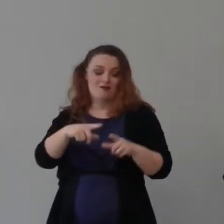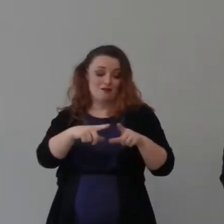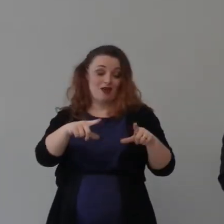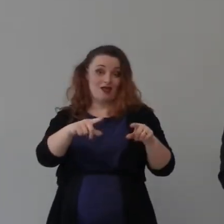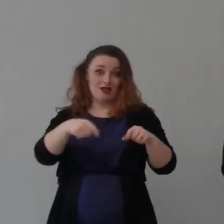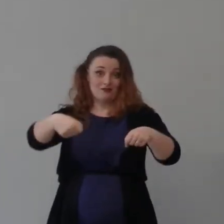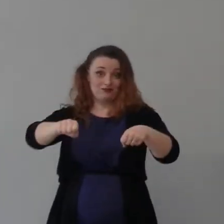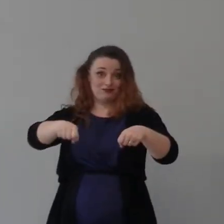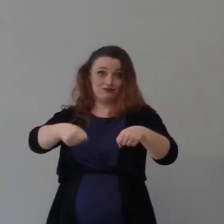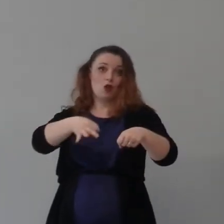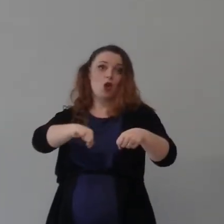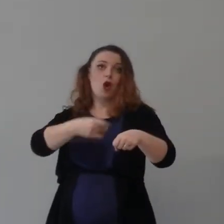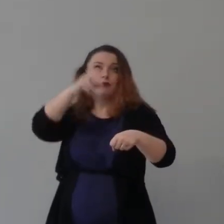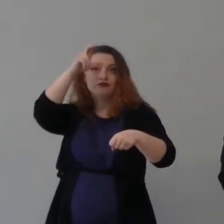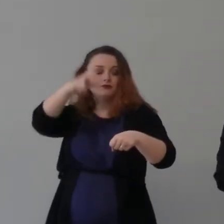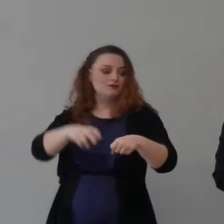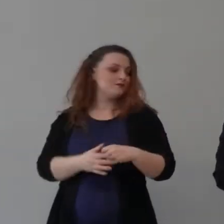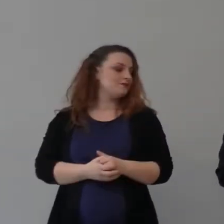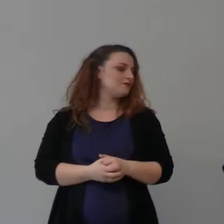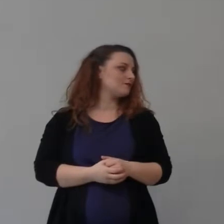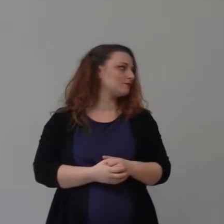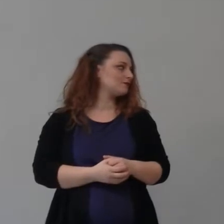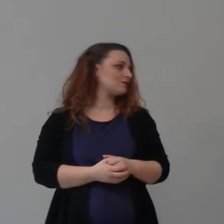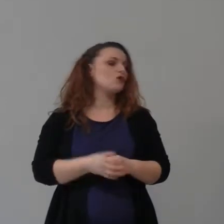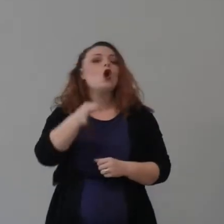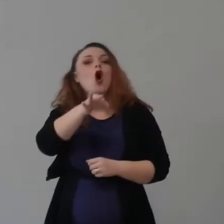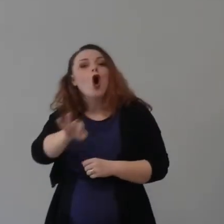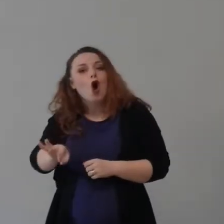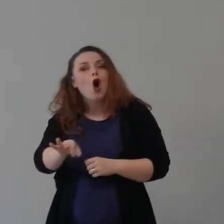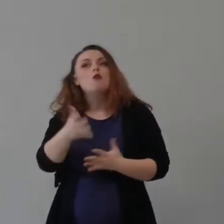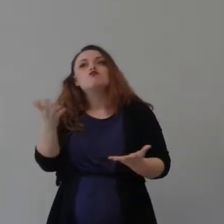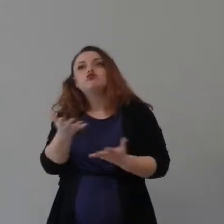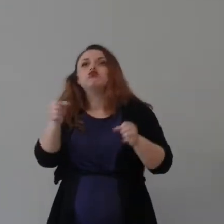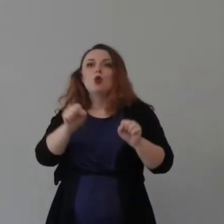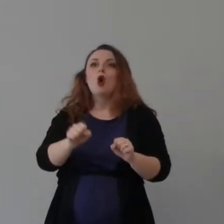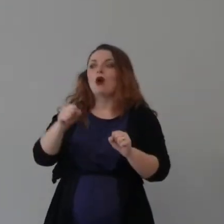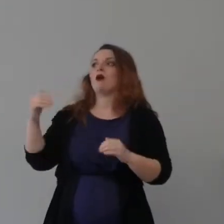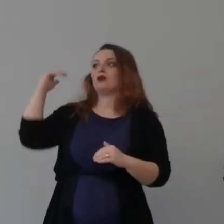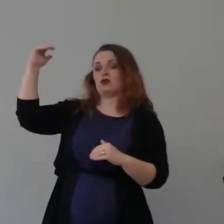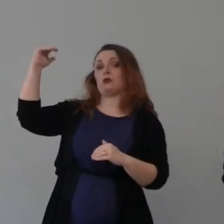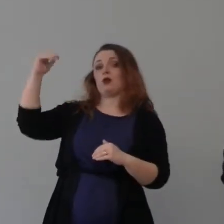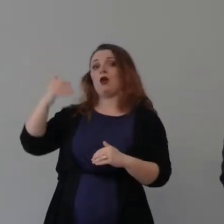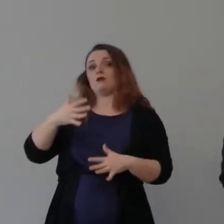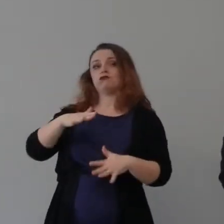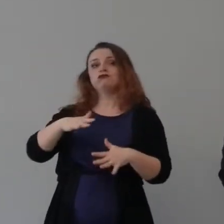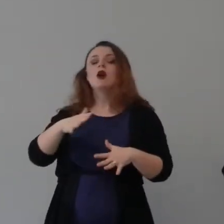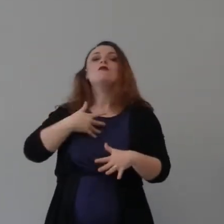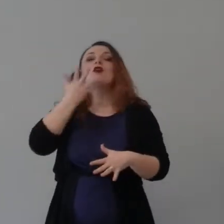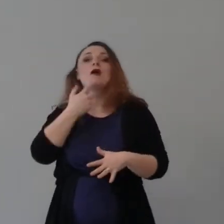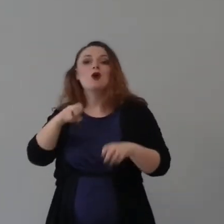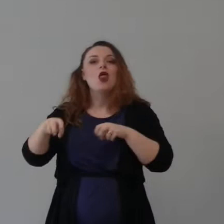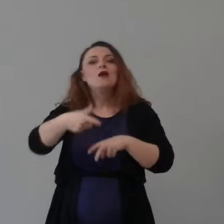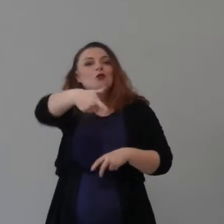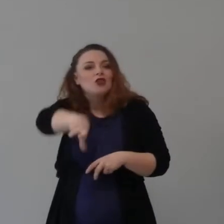motorino o per la microcar. Poi quando siamo ancora un pochino più grandi vogliamo correre per uscire